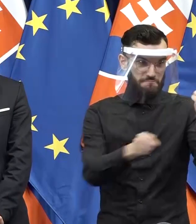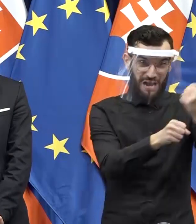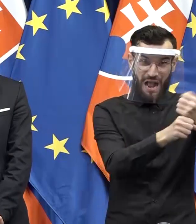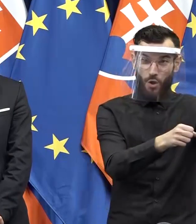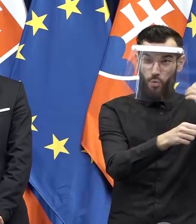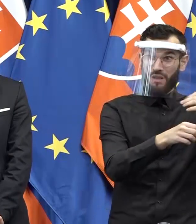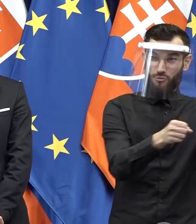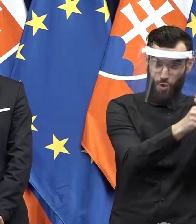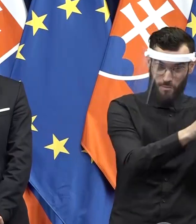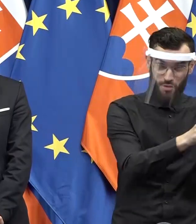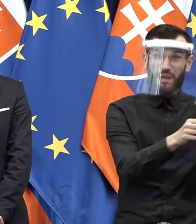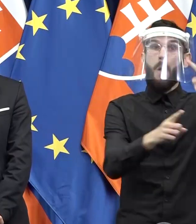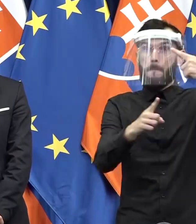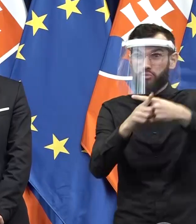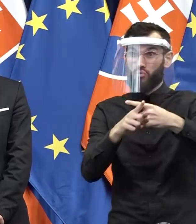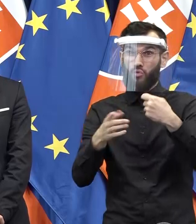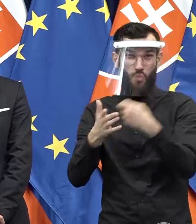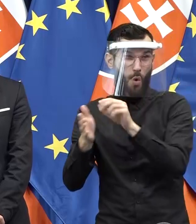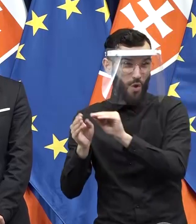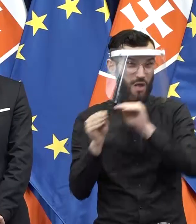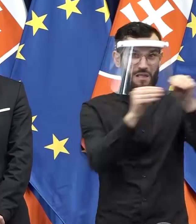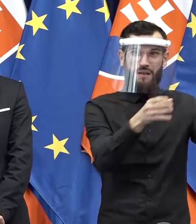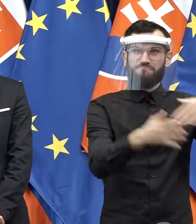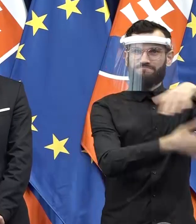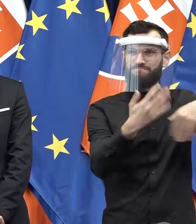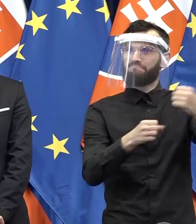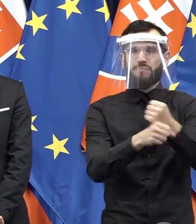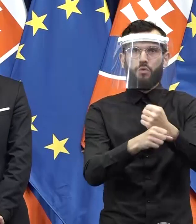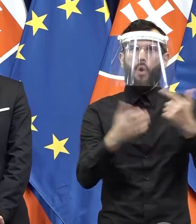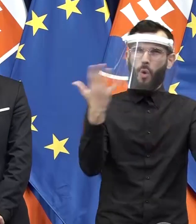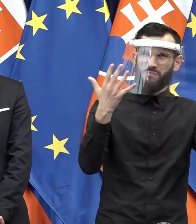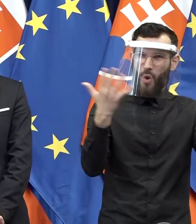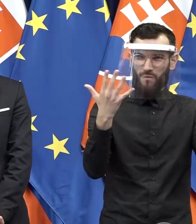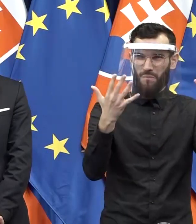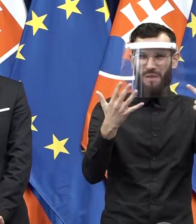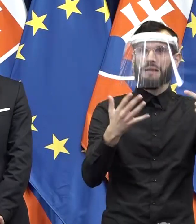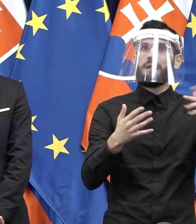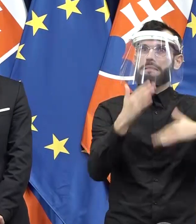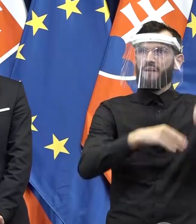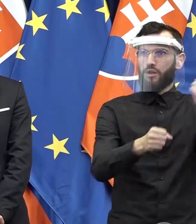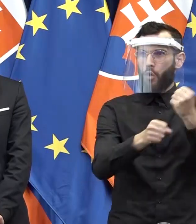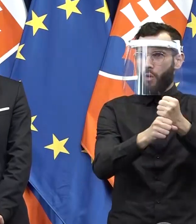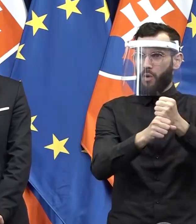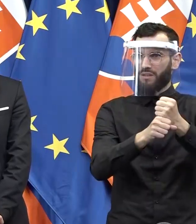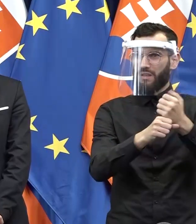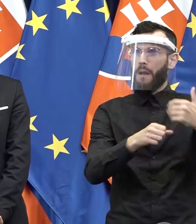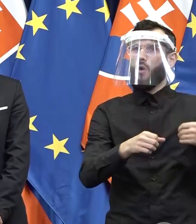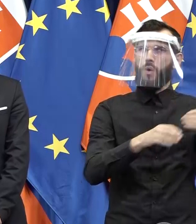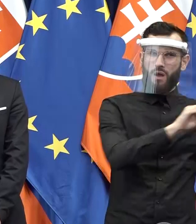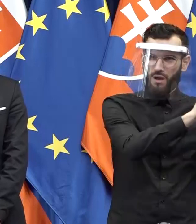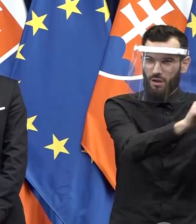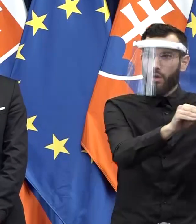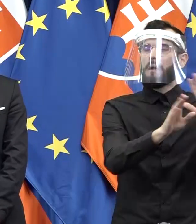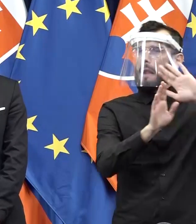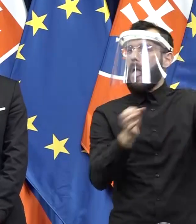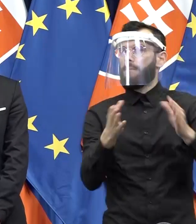ľudí zároveň do mestskej hromadnej dopravy v čase plus minus povedzme, že o 7.00, 8.00 hodine, kedy ľudia idú do práce. Čiže ľudia